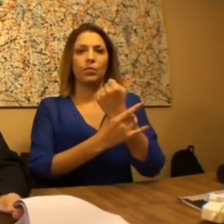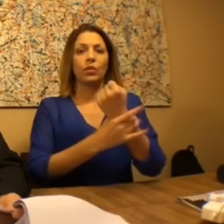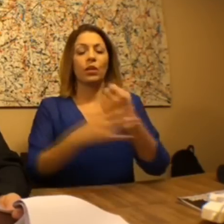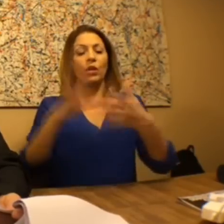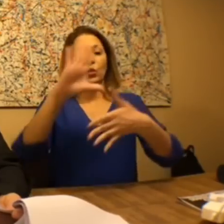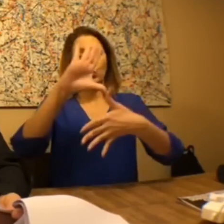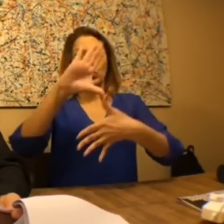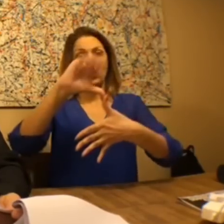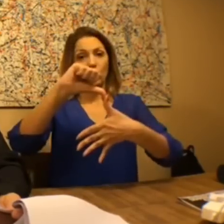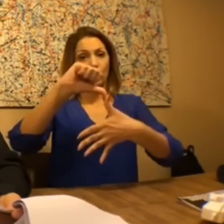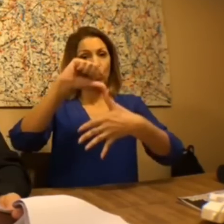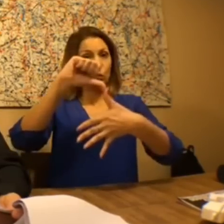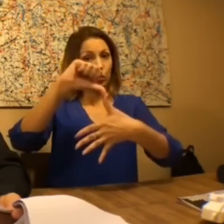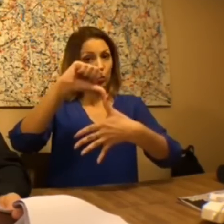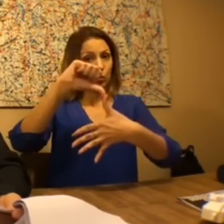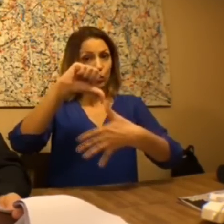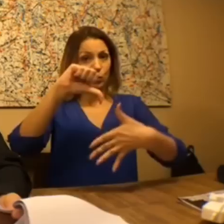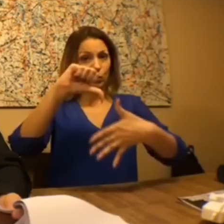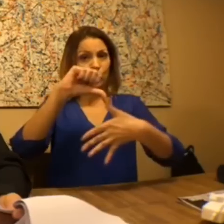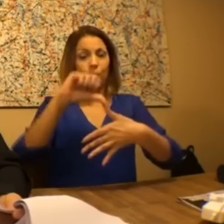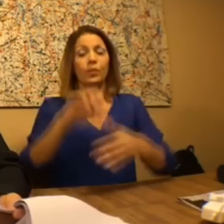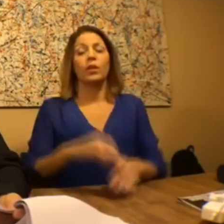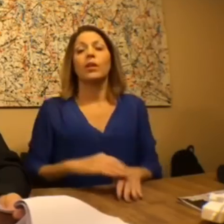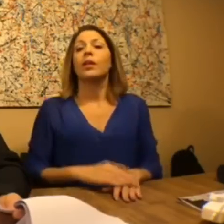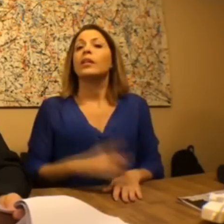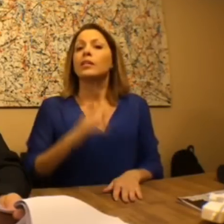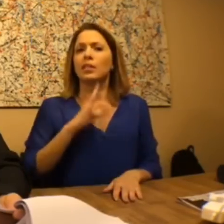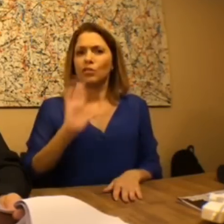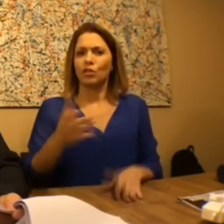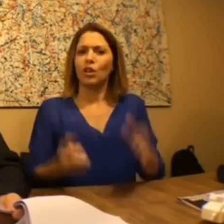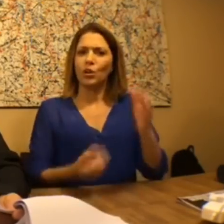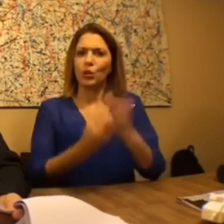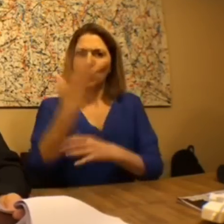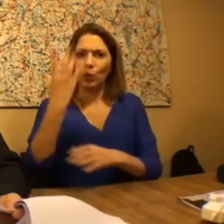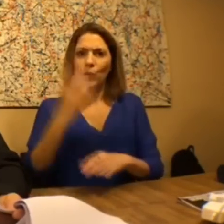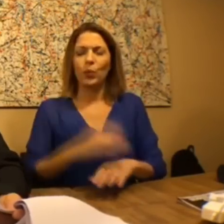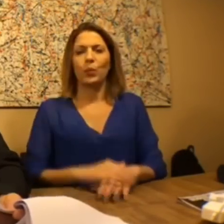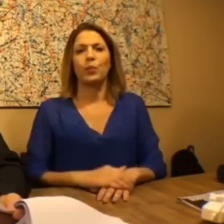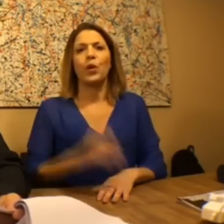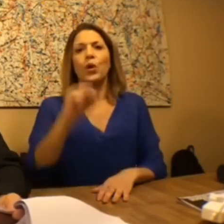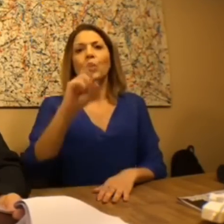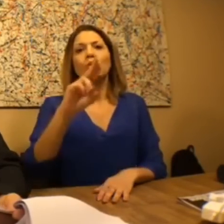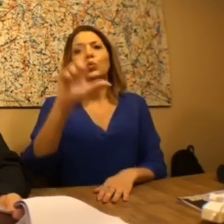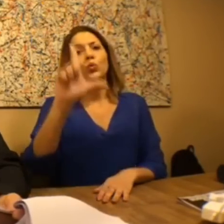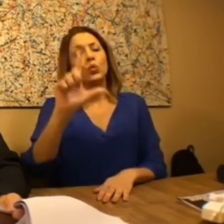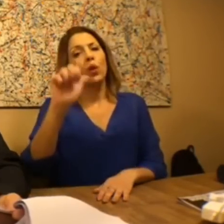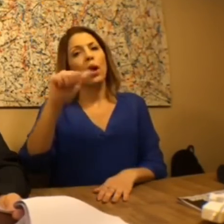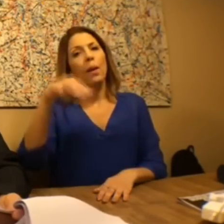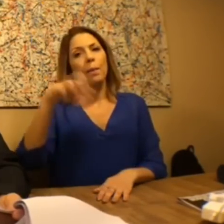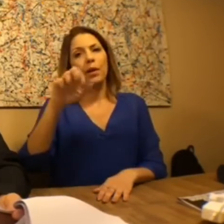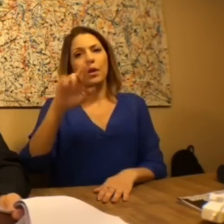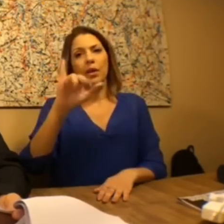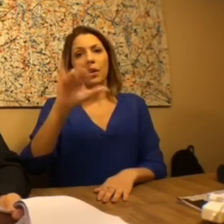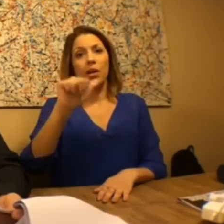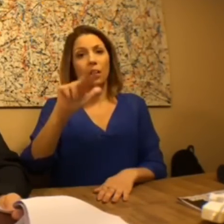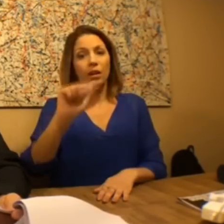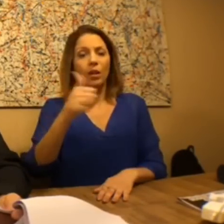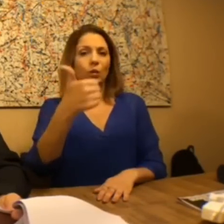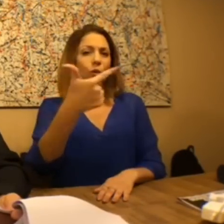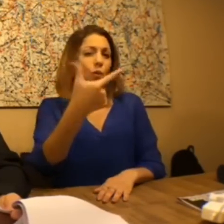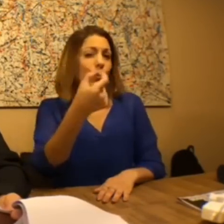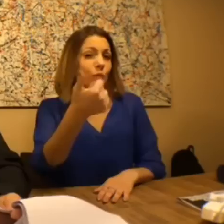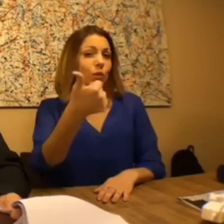fazem as coisas acontecer. Foi criado a Real Academia de Defesa Sul-Americana em Quito, em 2014, lá